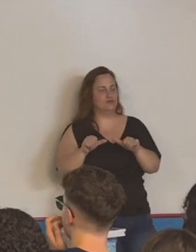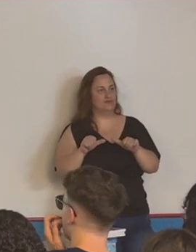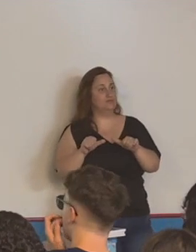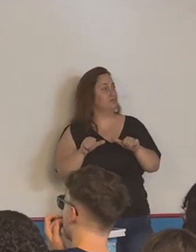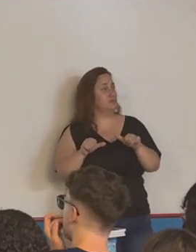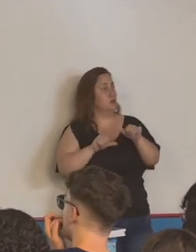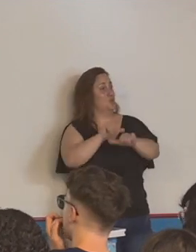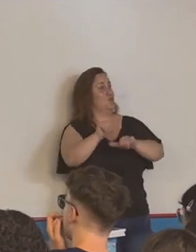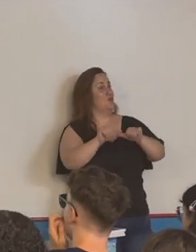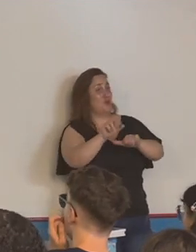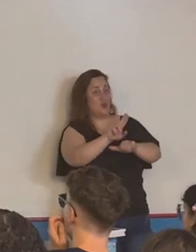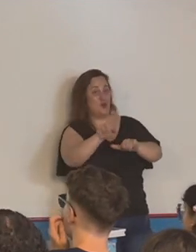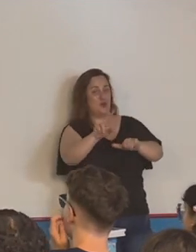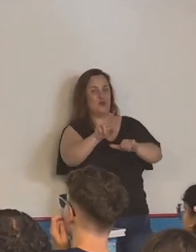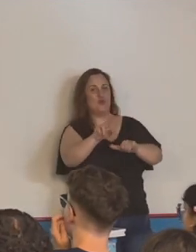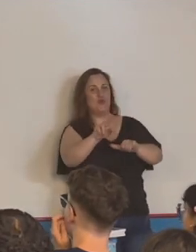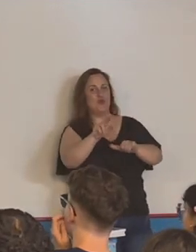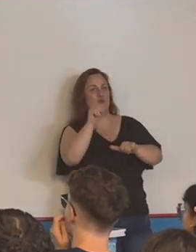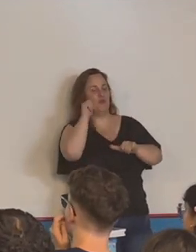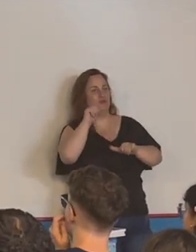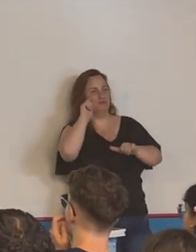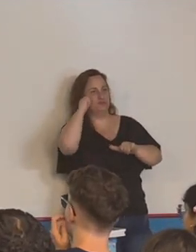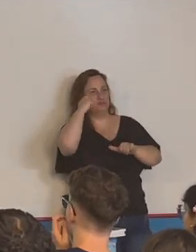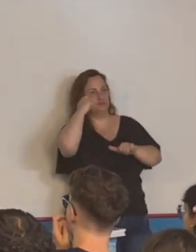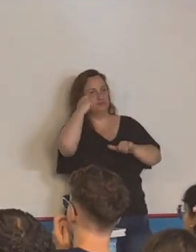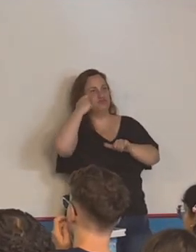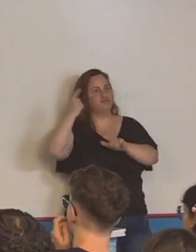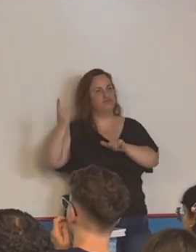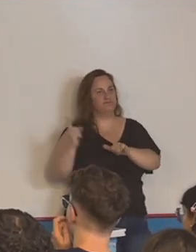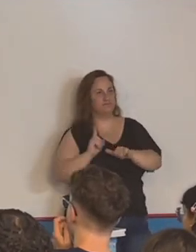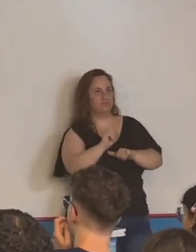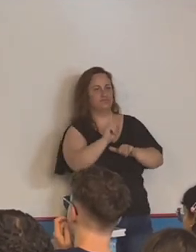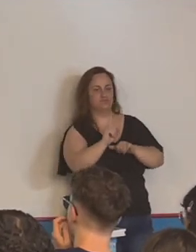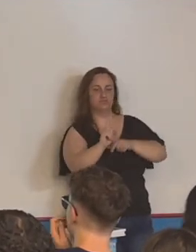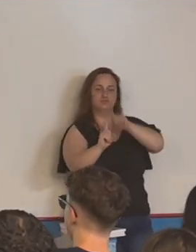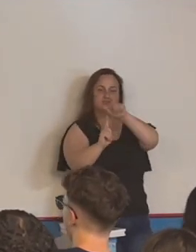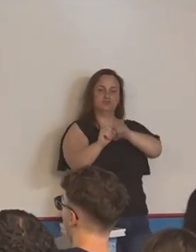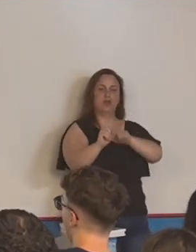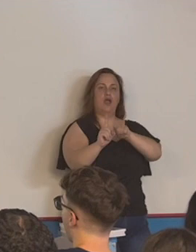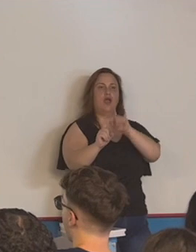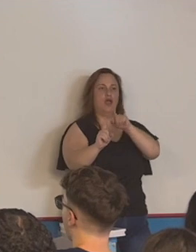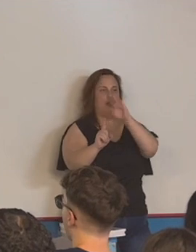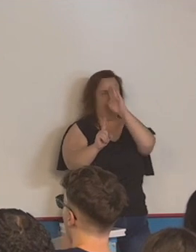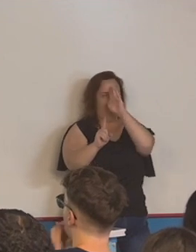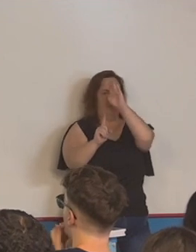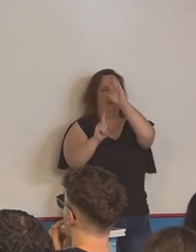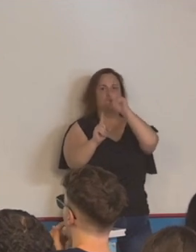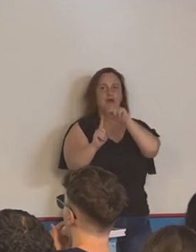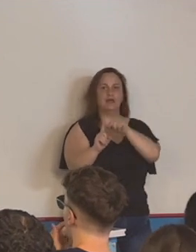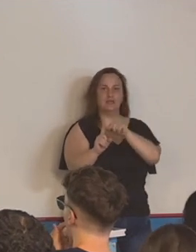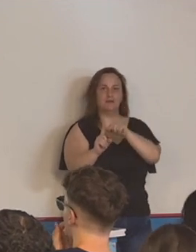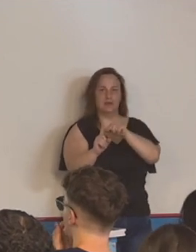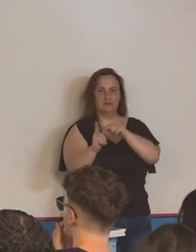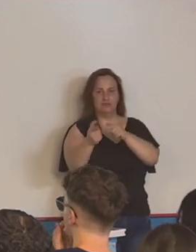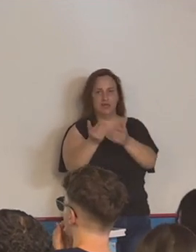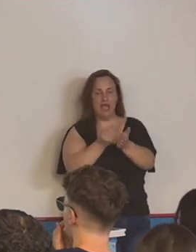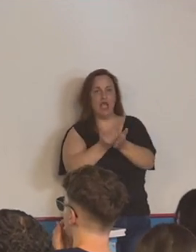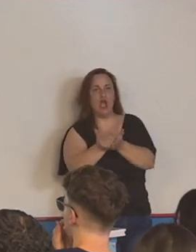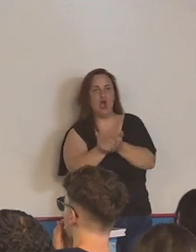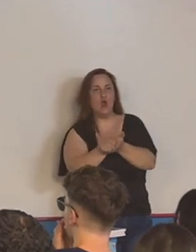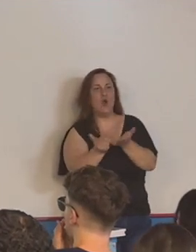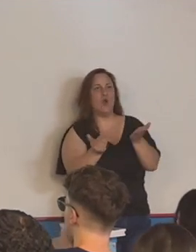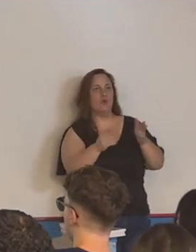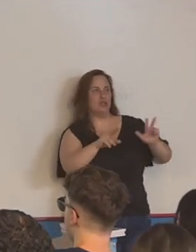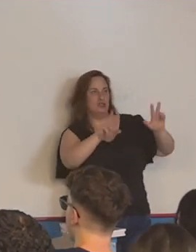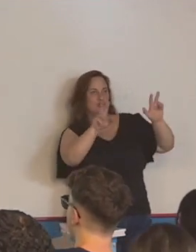curadora, essa tela mudou de nome para o nome da serviçal, né? Então, esse foi um trabalho que eu